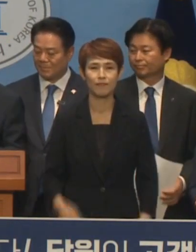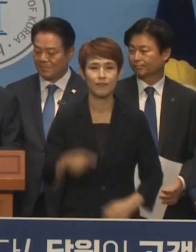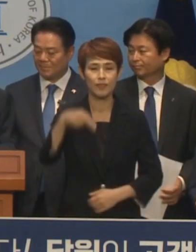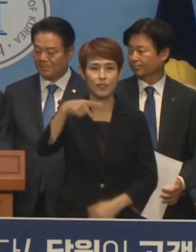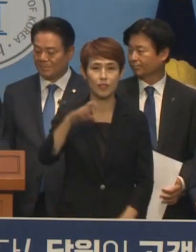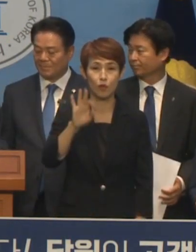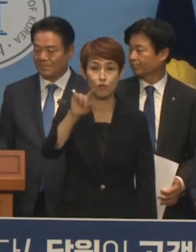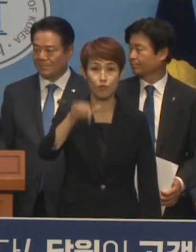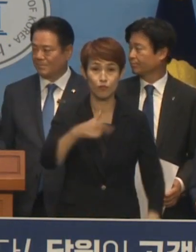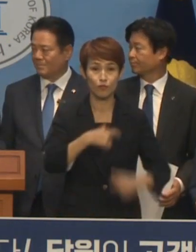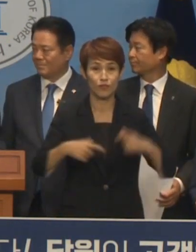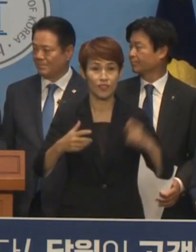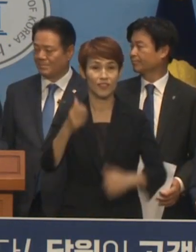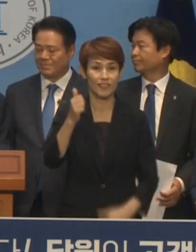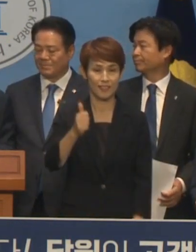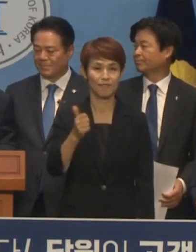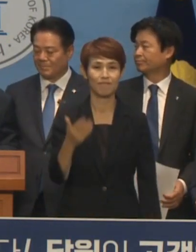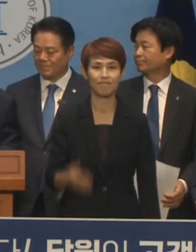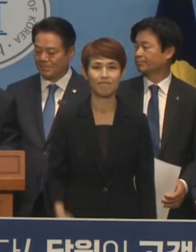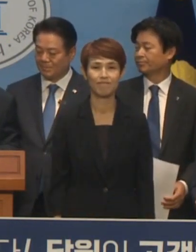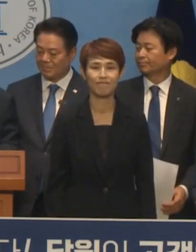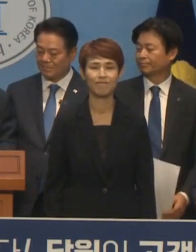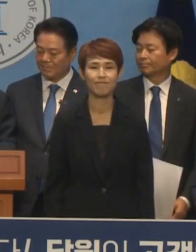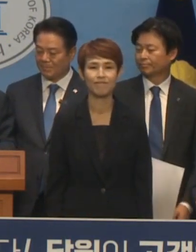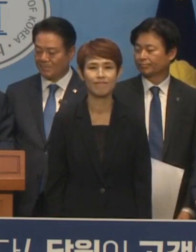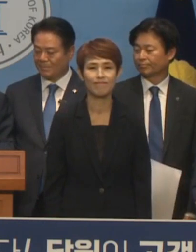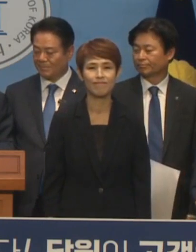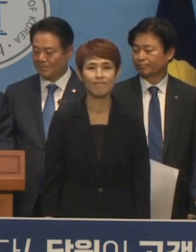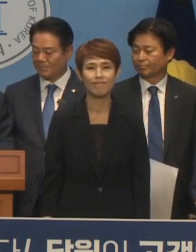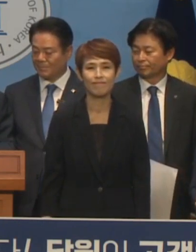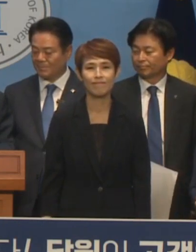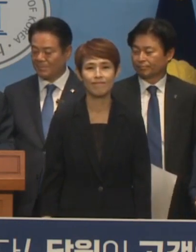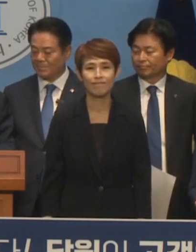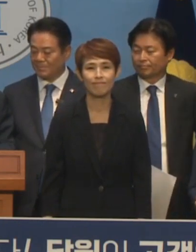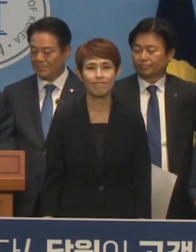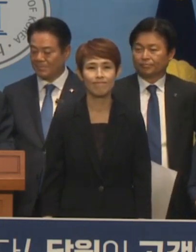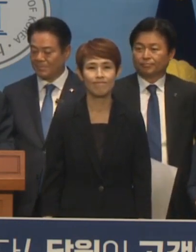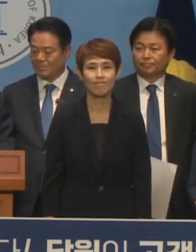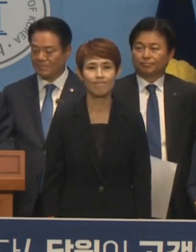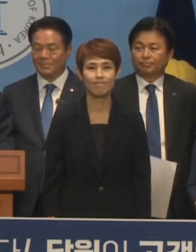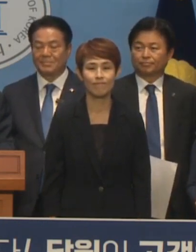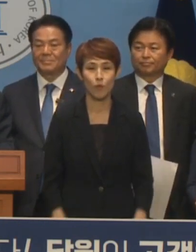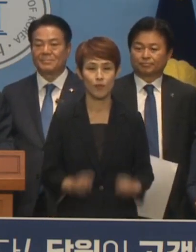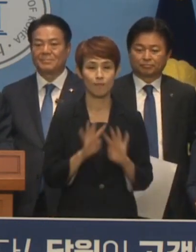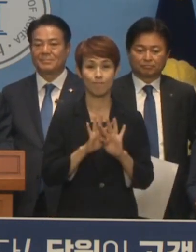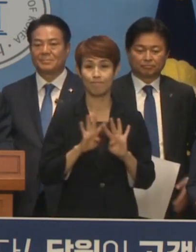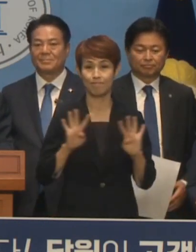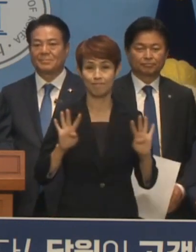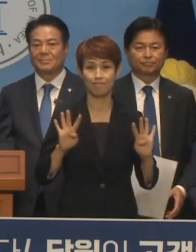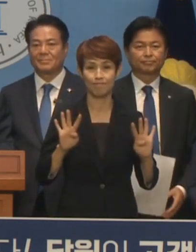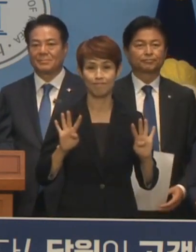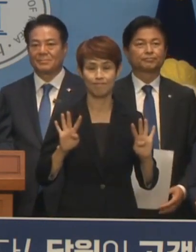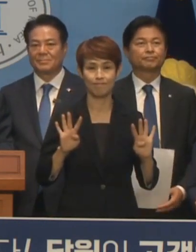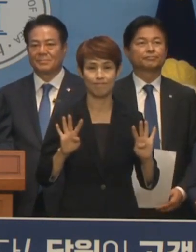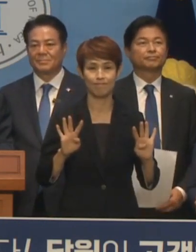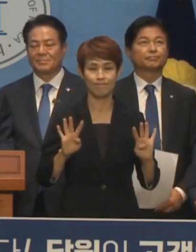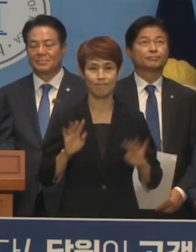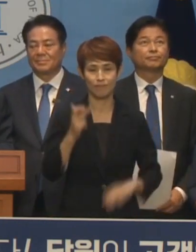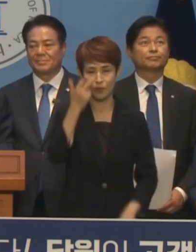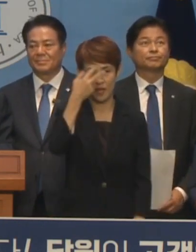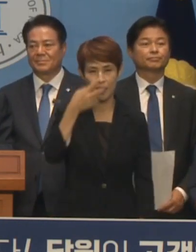성북구청장님, 예, 소개 안 된 분 없죠? 예, 이상 이렇게 참여한 가운데